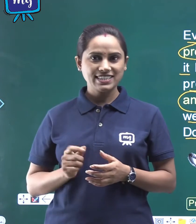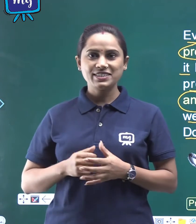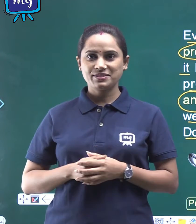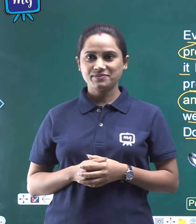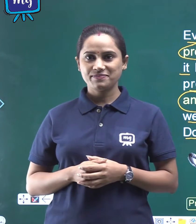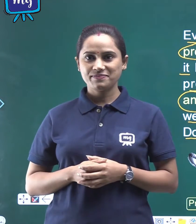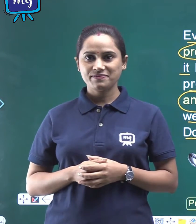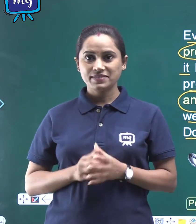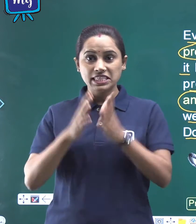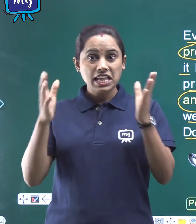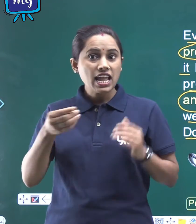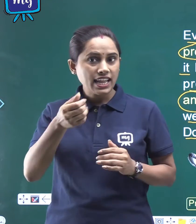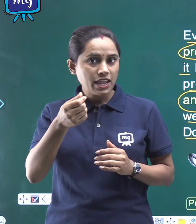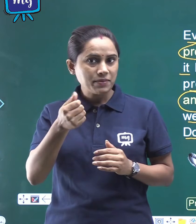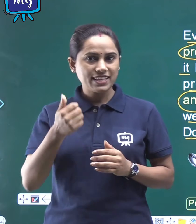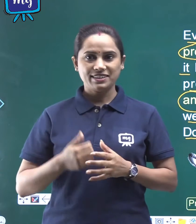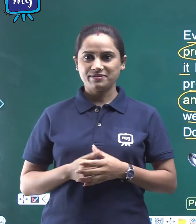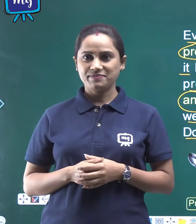Precious, कीमती.